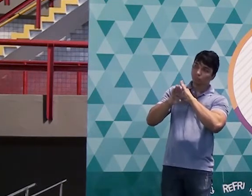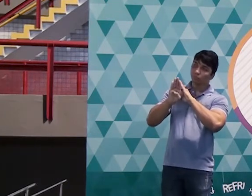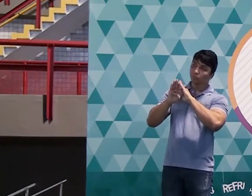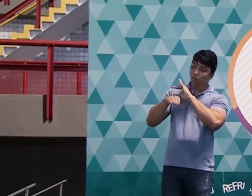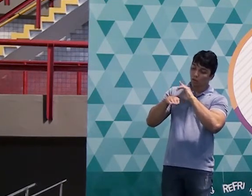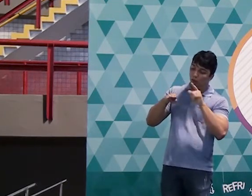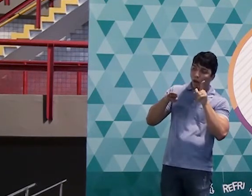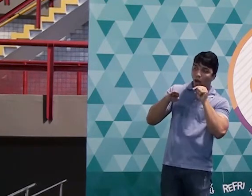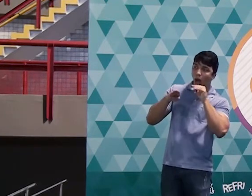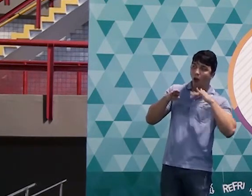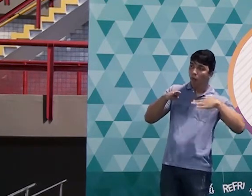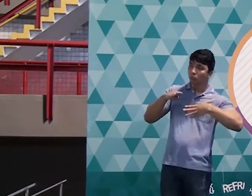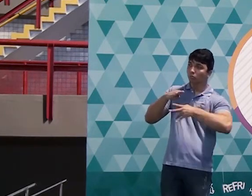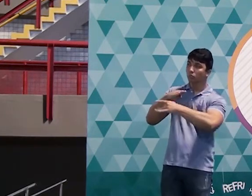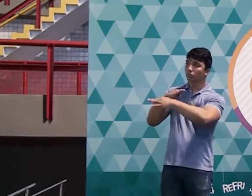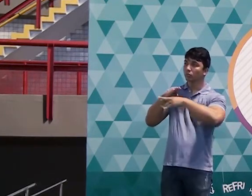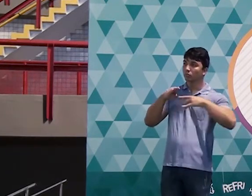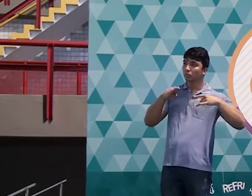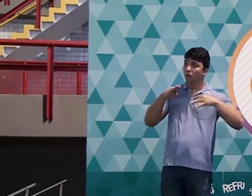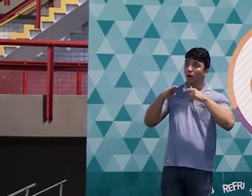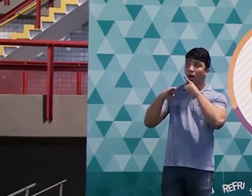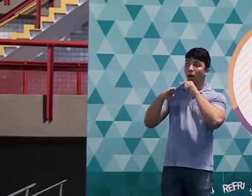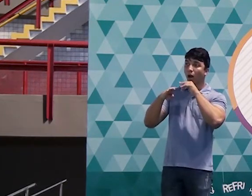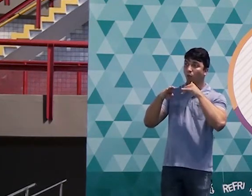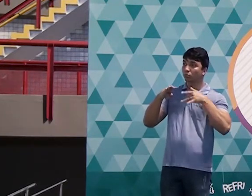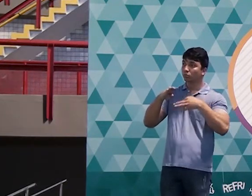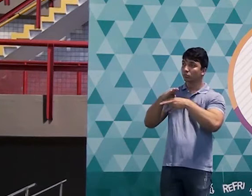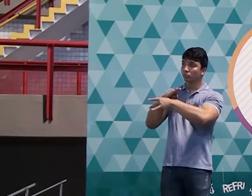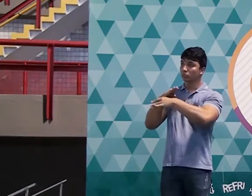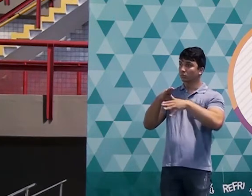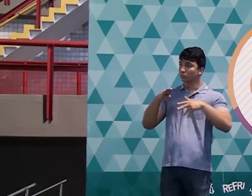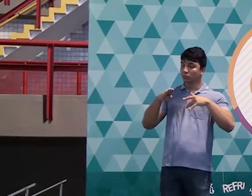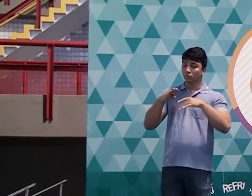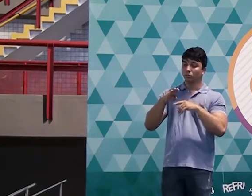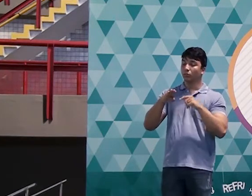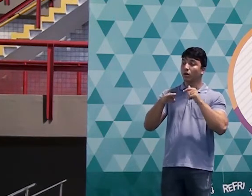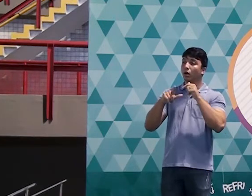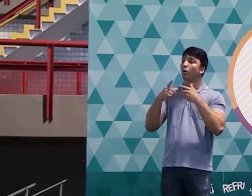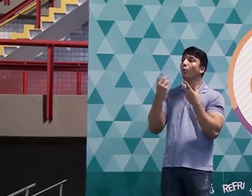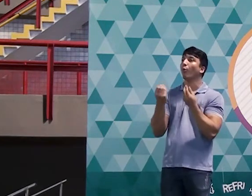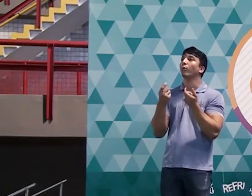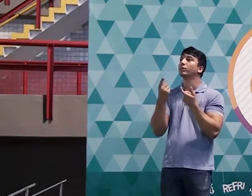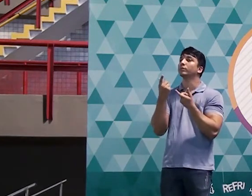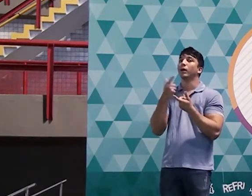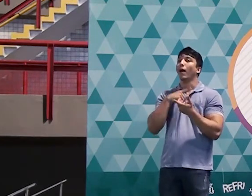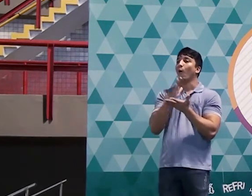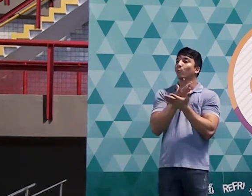jacaré, tem umas coisas. Não tem jacaré, tá bom, jovem? Onde é que tu vai arranjar